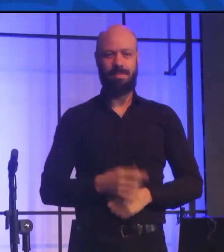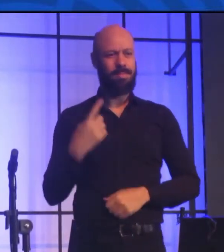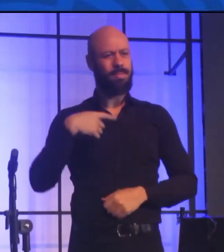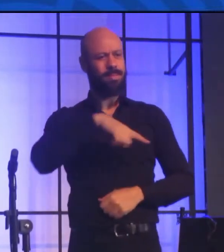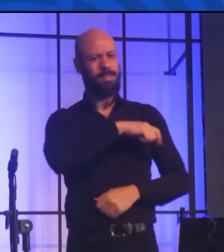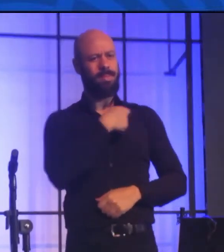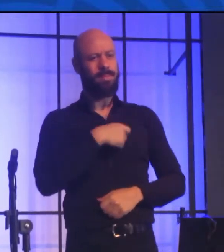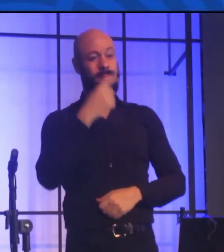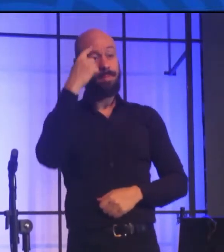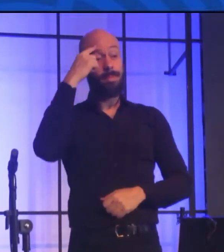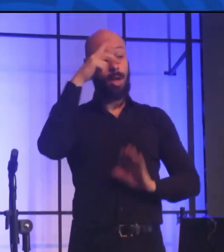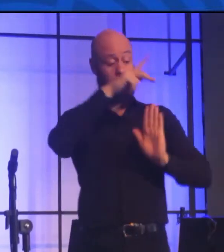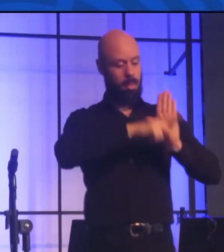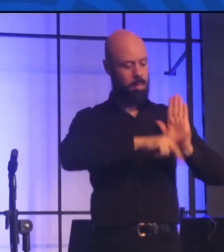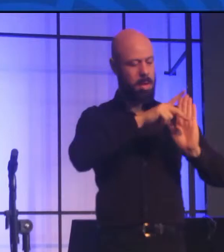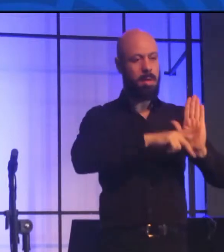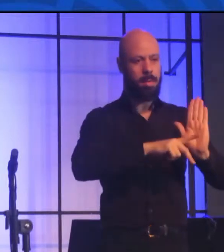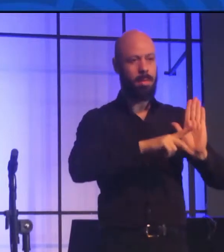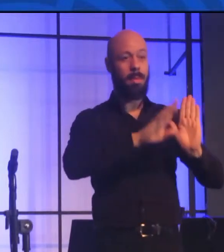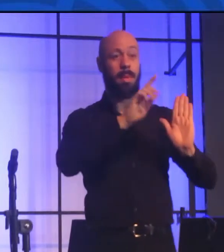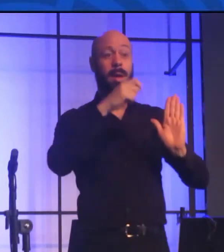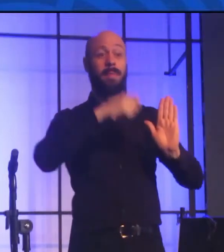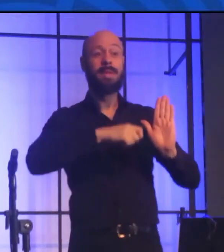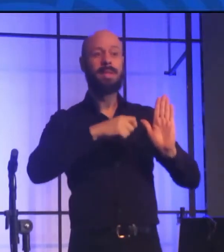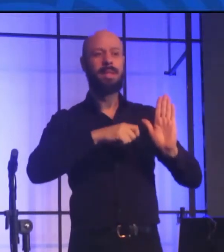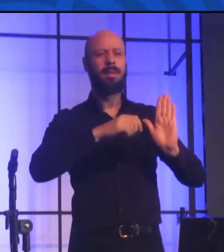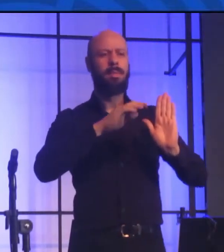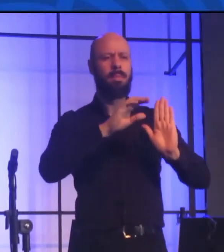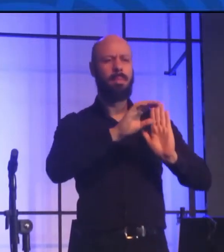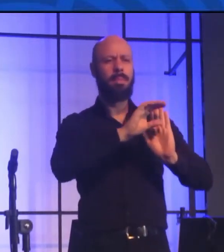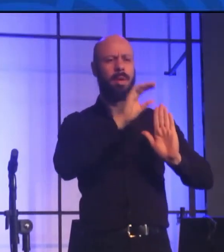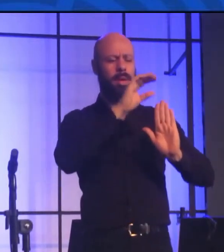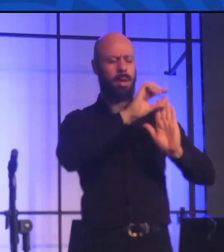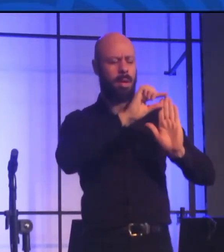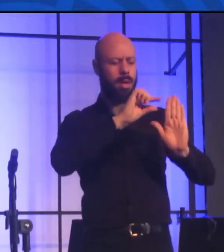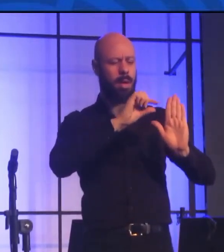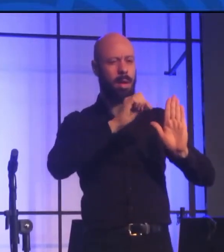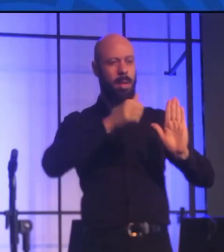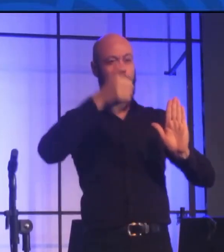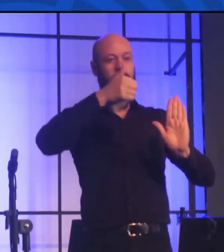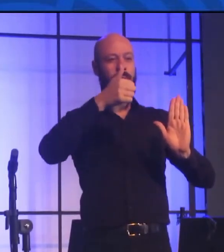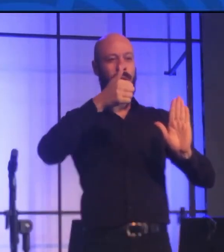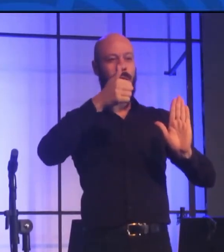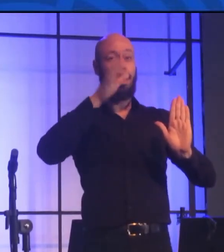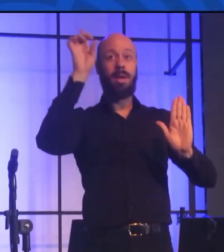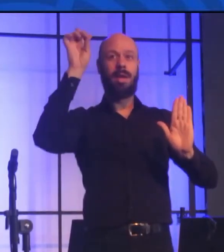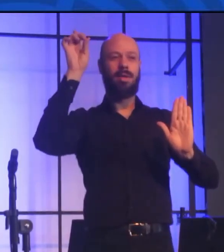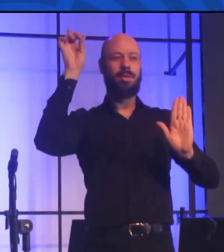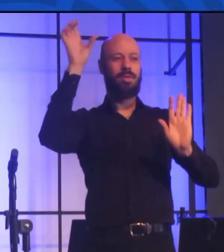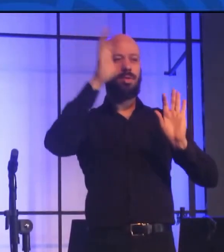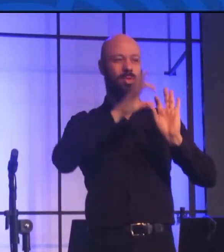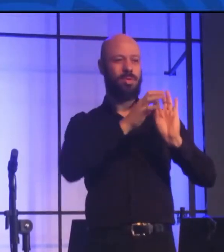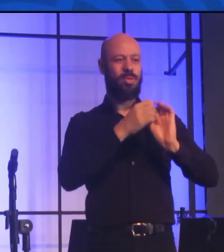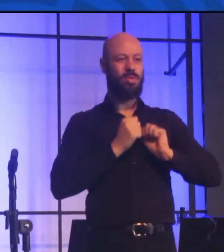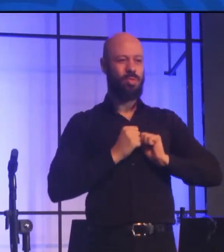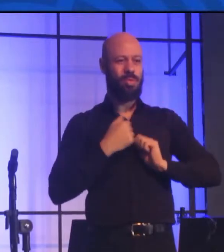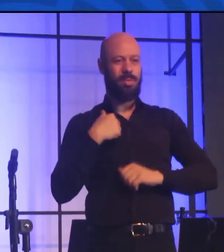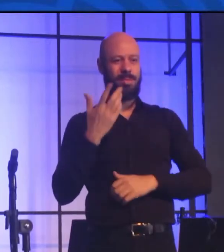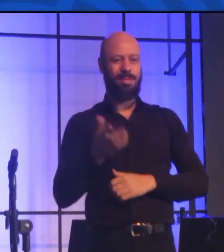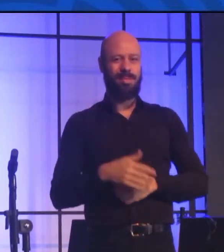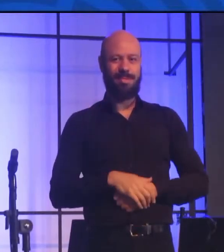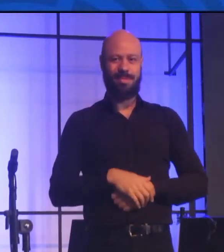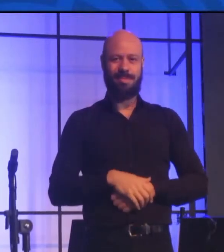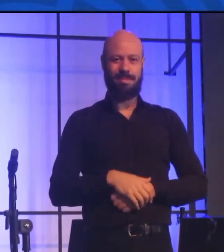Mas que o plano seja a presença de Deus. Eu quero a presença de Deus. Mas vamos ser